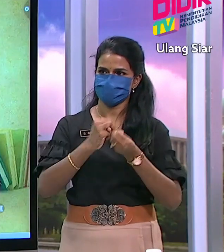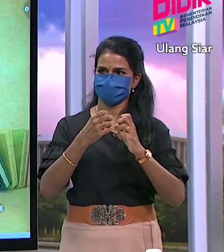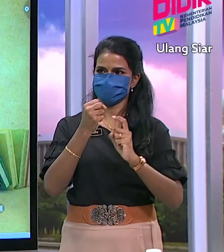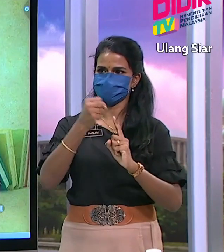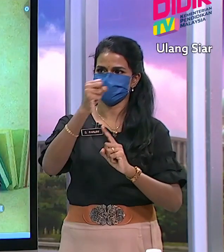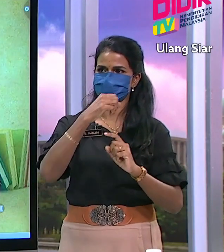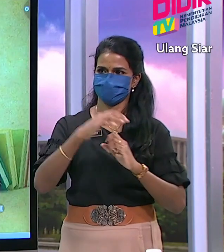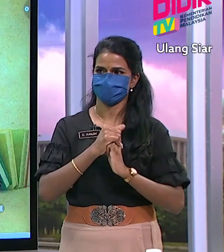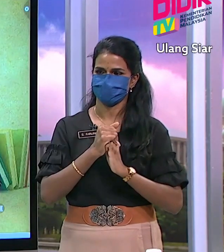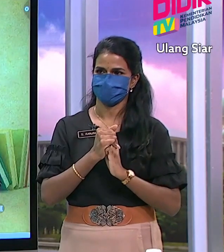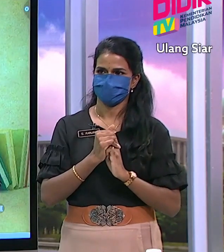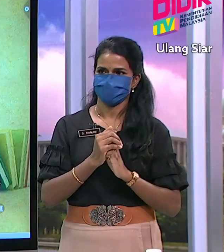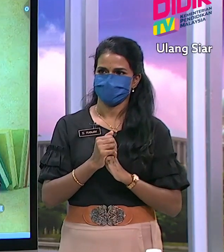Masalah sosial.